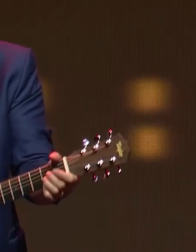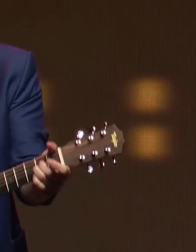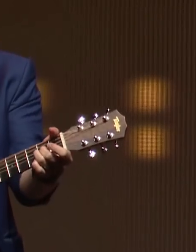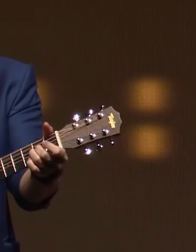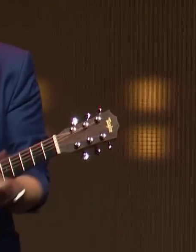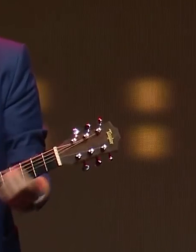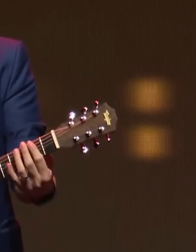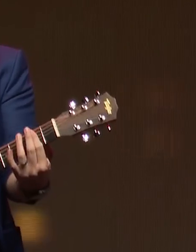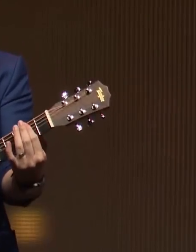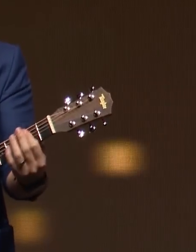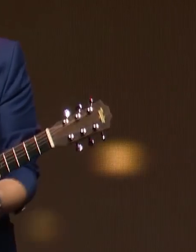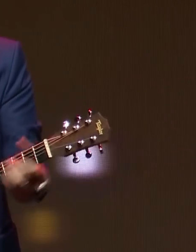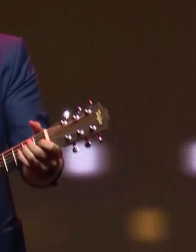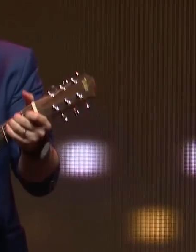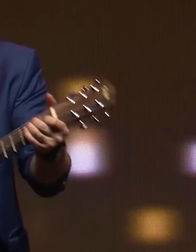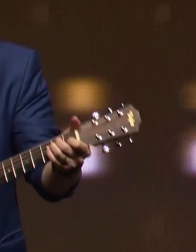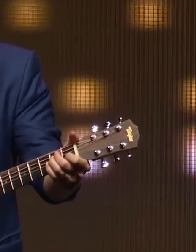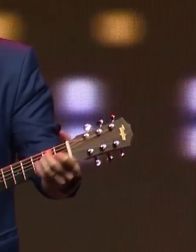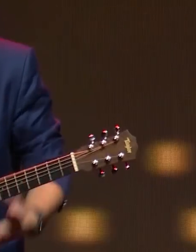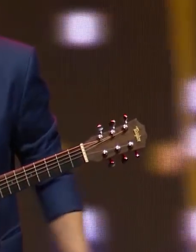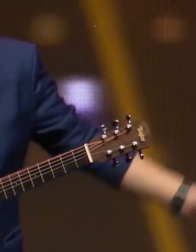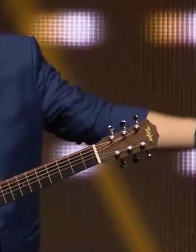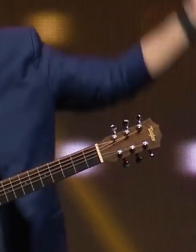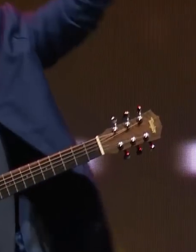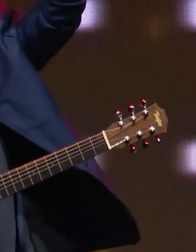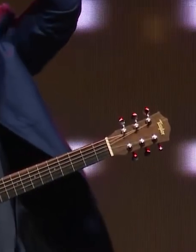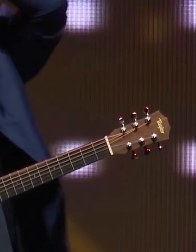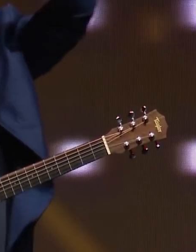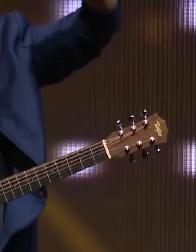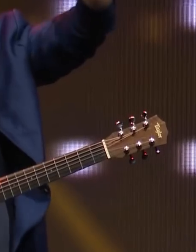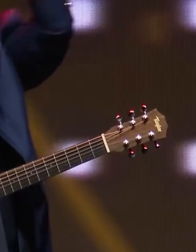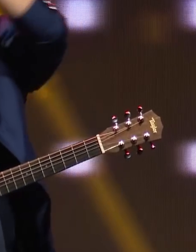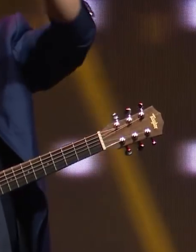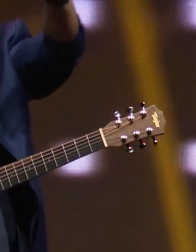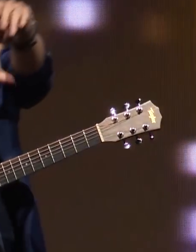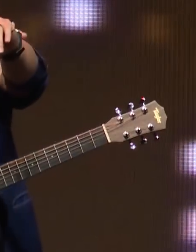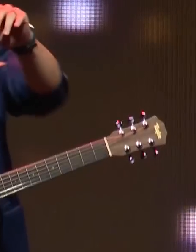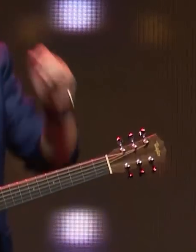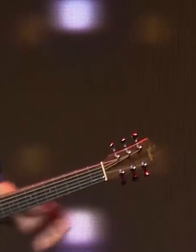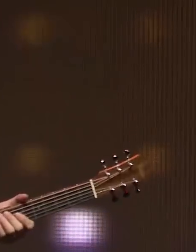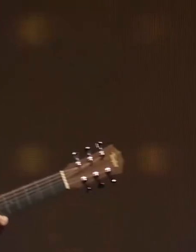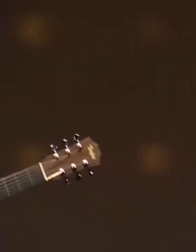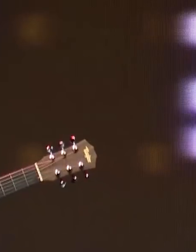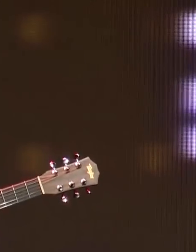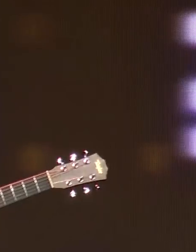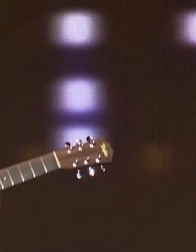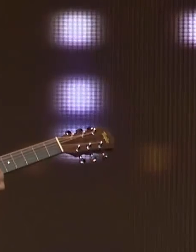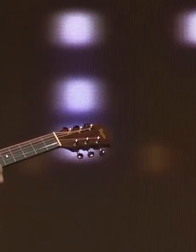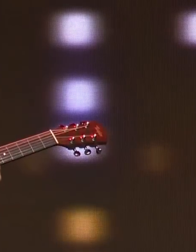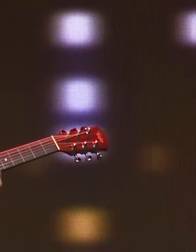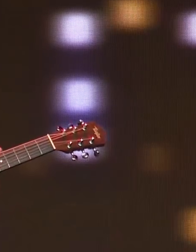yang bernafas puji Dia. Mari semua bertepuk tangan bersama-sama. Come on.